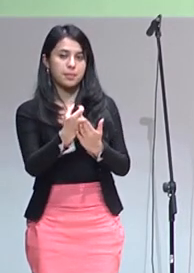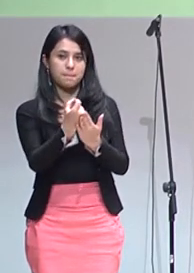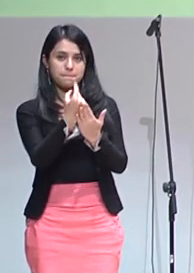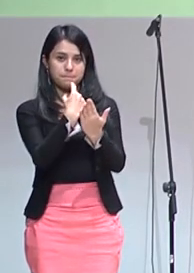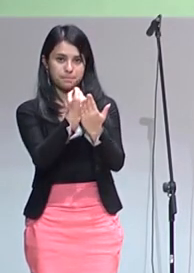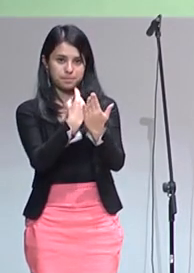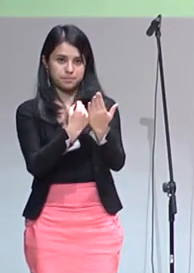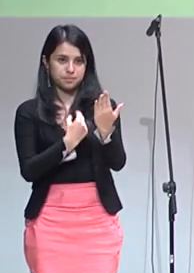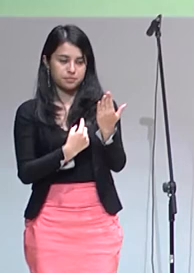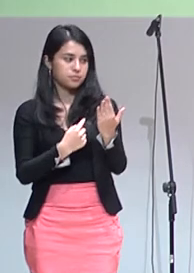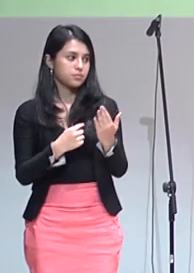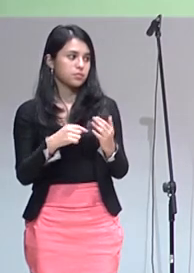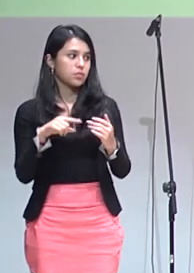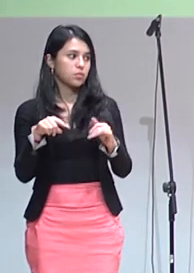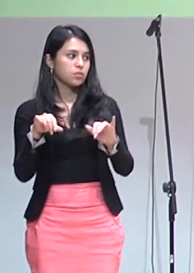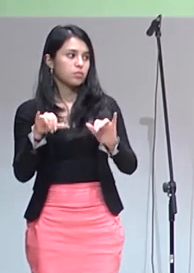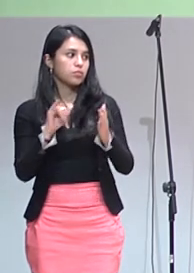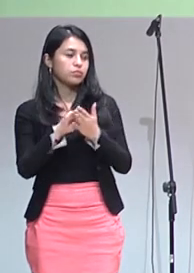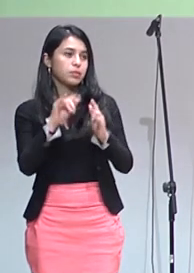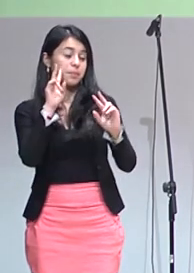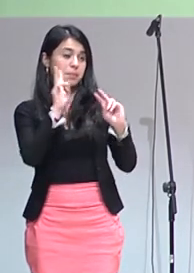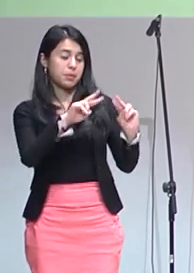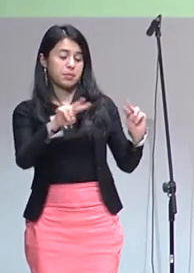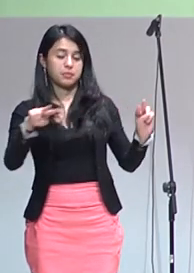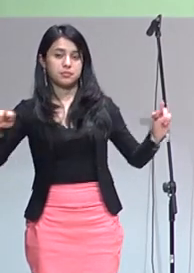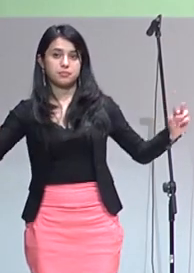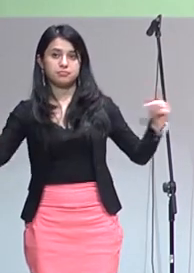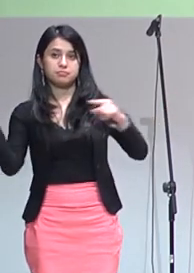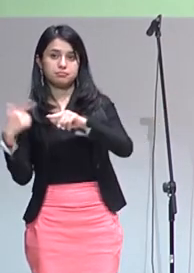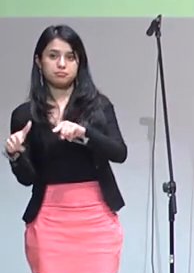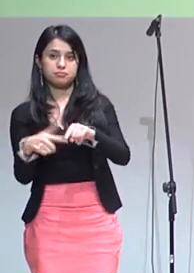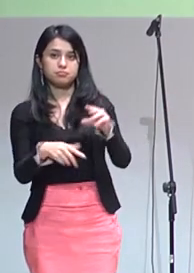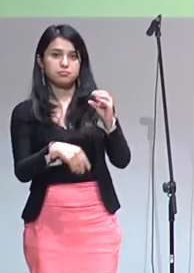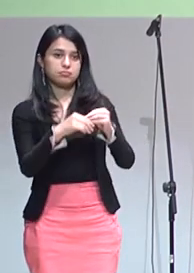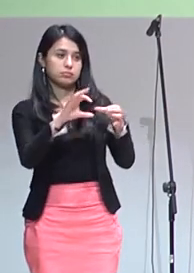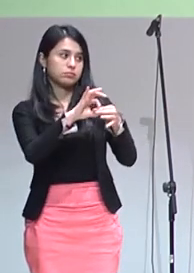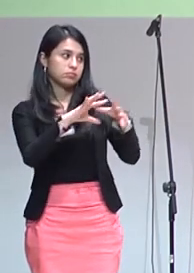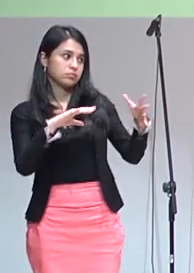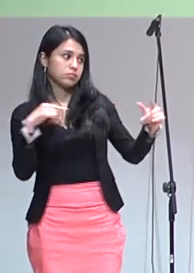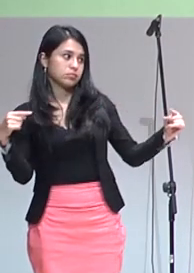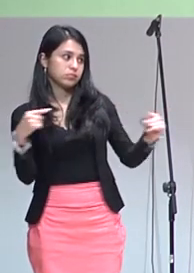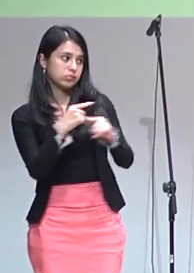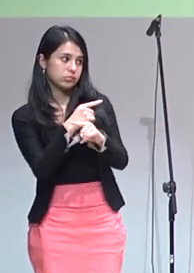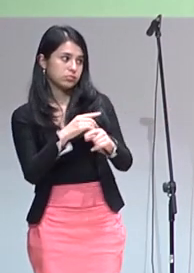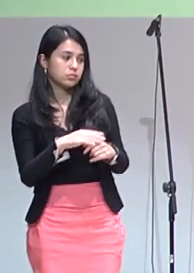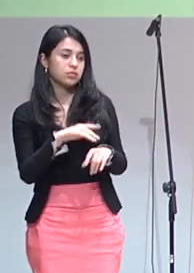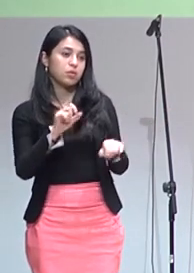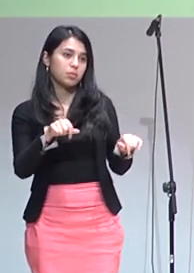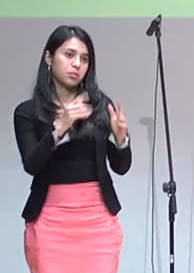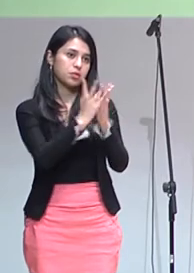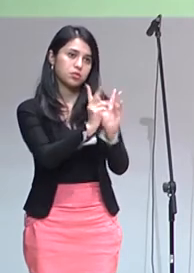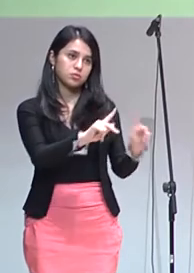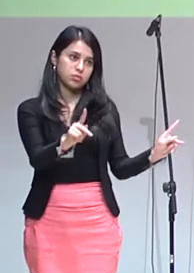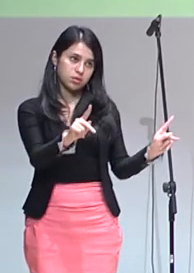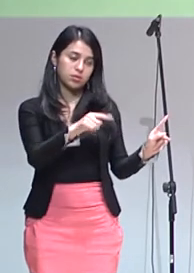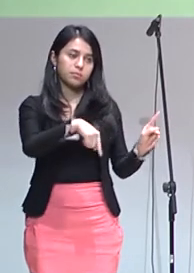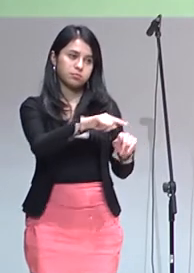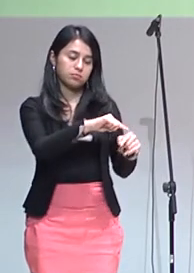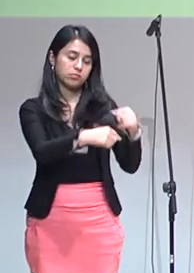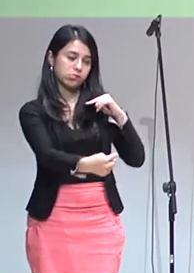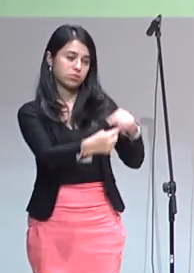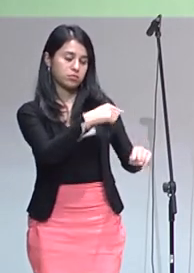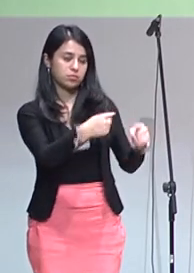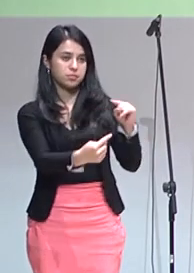de perspectivas múltiples, de controversias que puede haber entre los alumnos mismos,